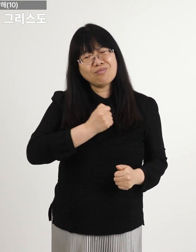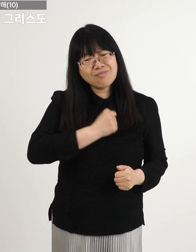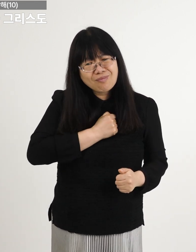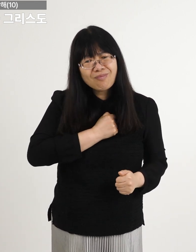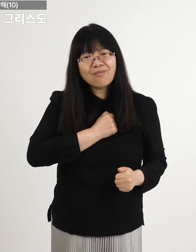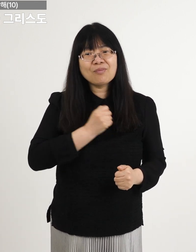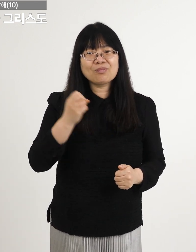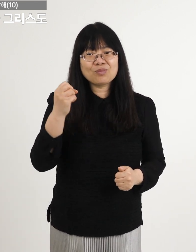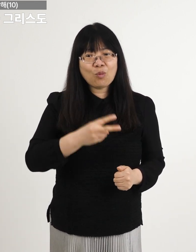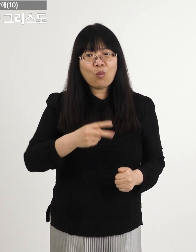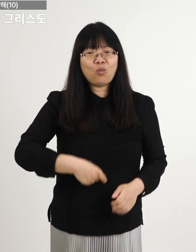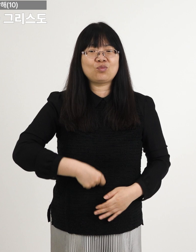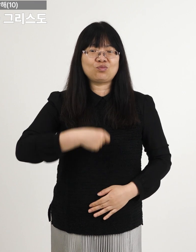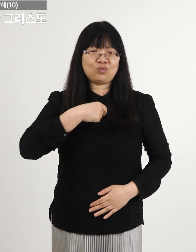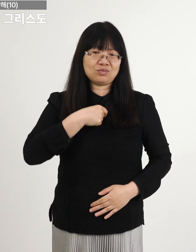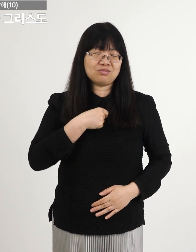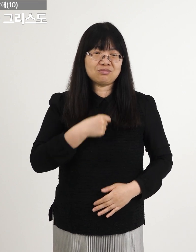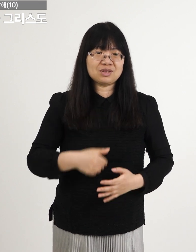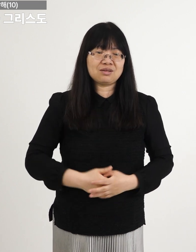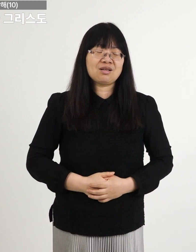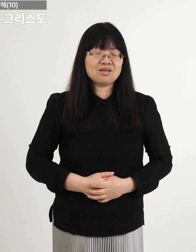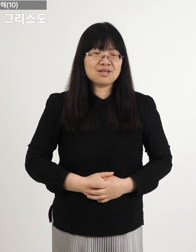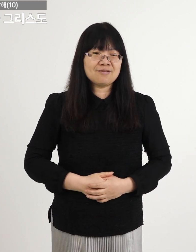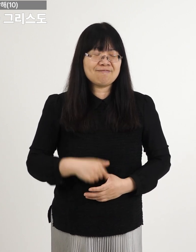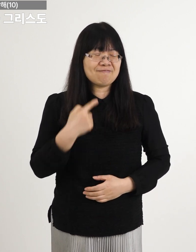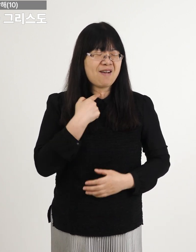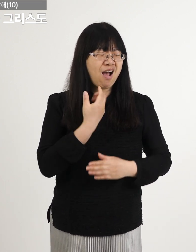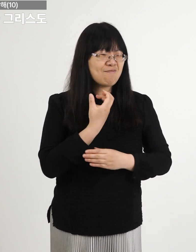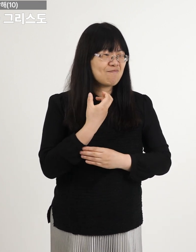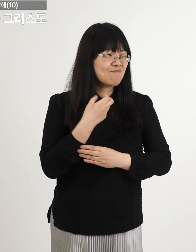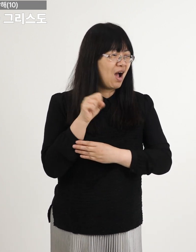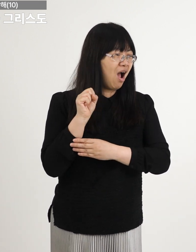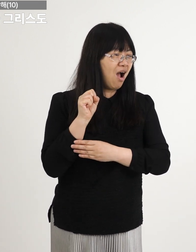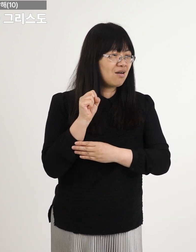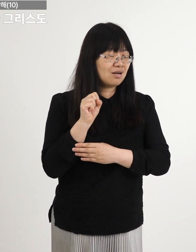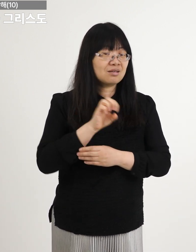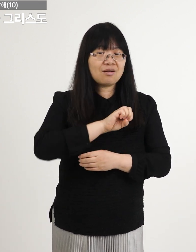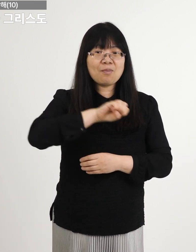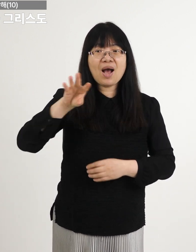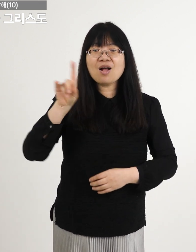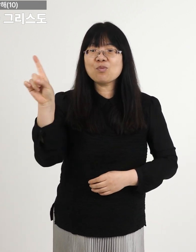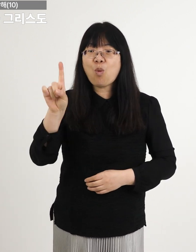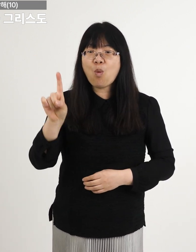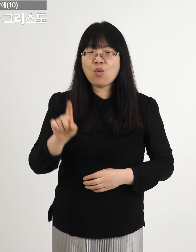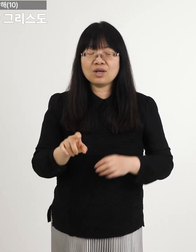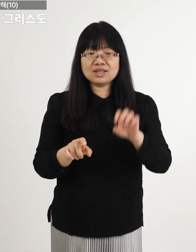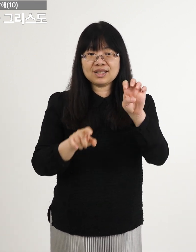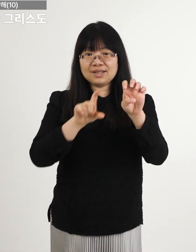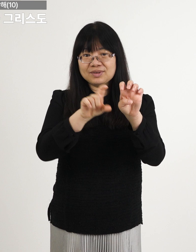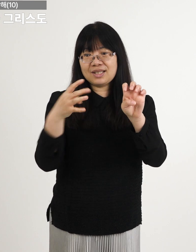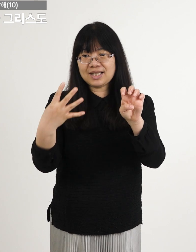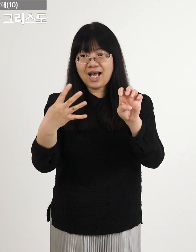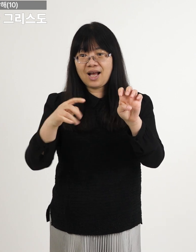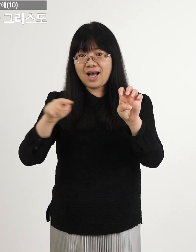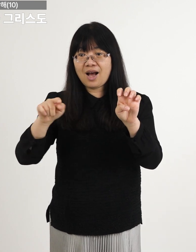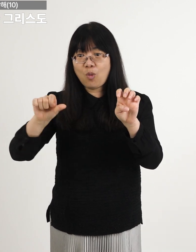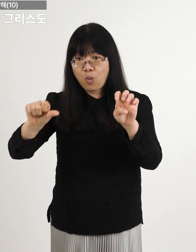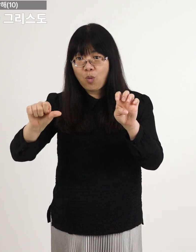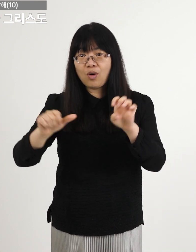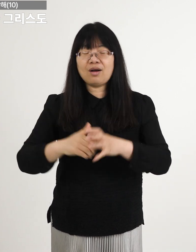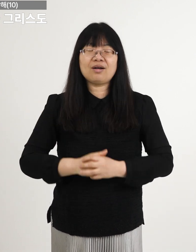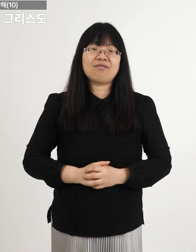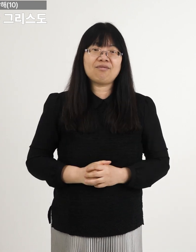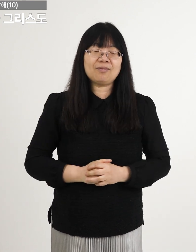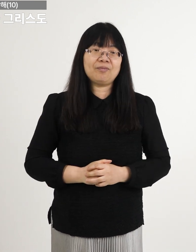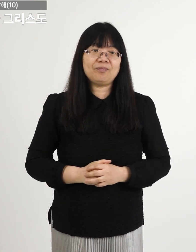답답하고 사실은 앵토라져 가지고 꺼낸 대답이 바로 40장 4절 5절입니다.